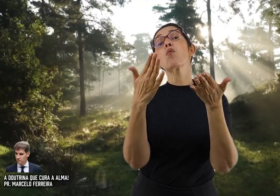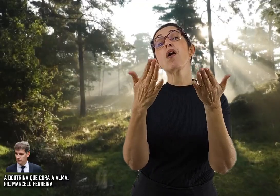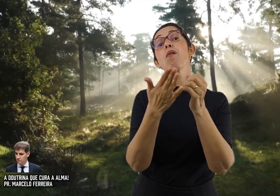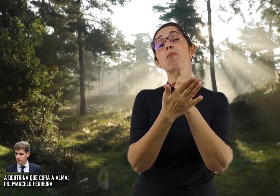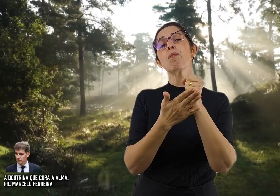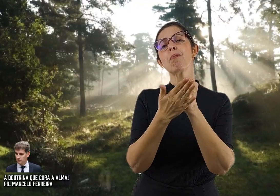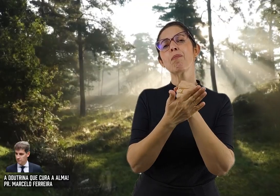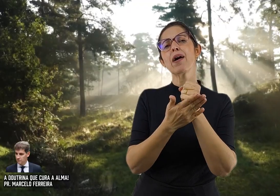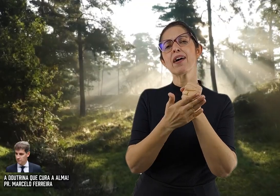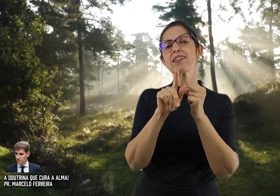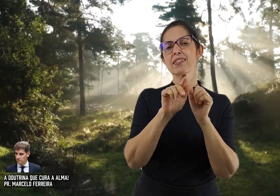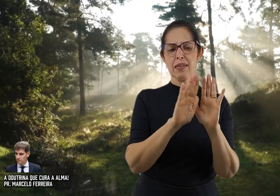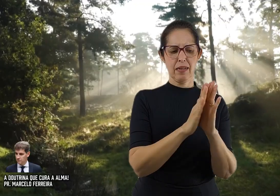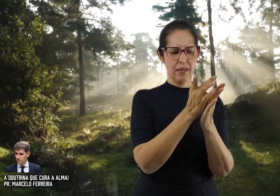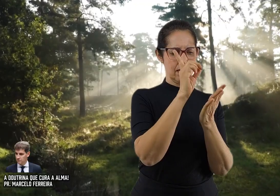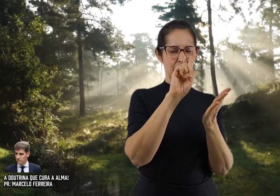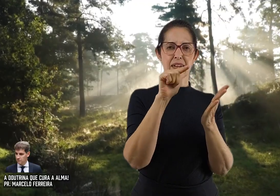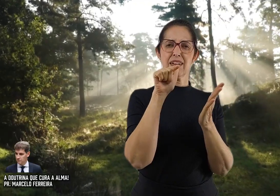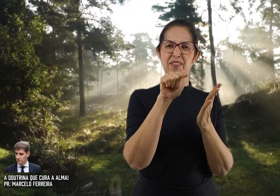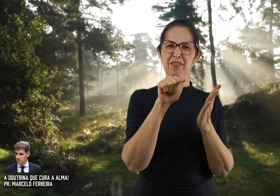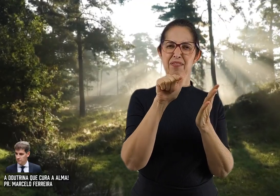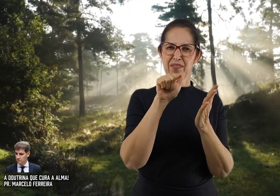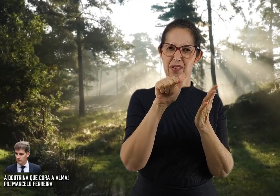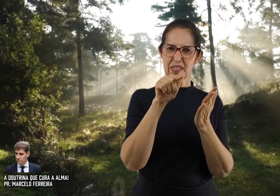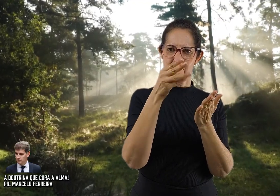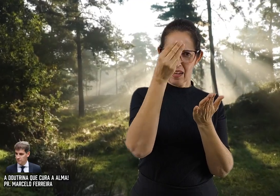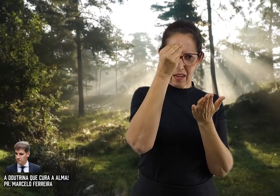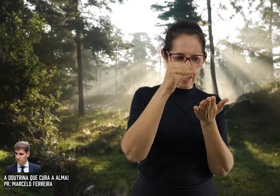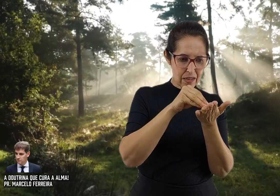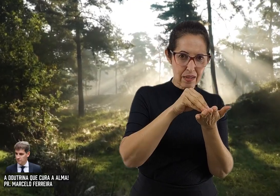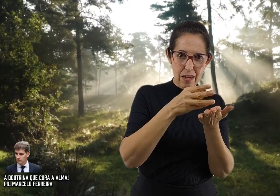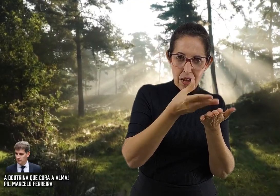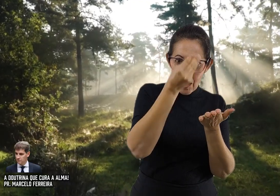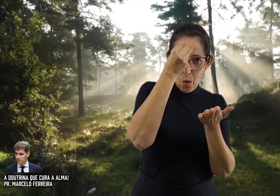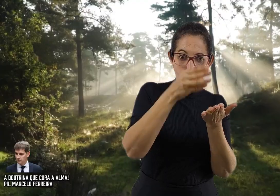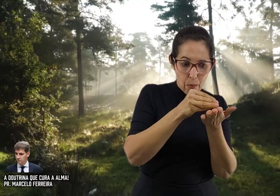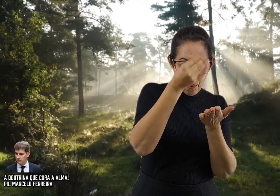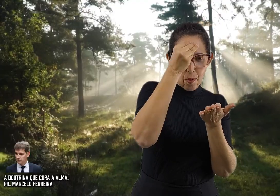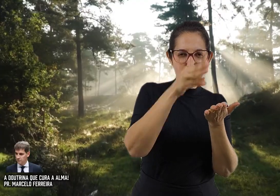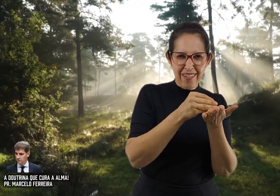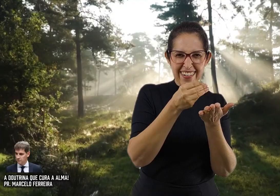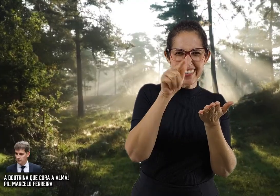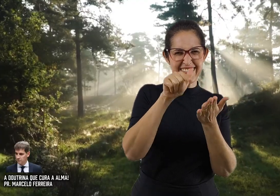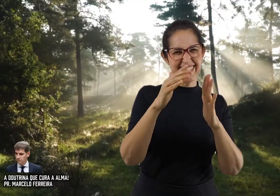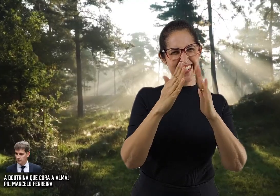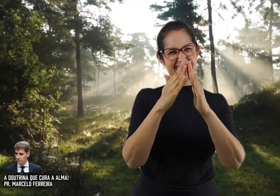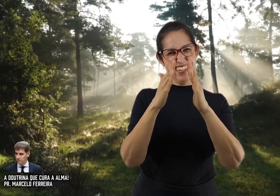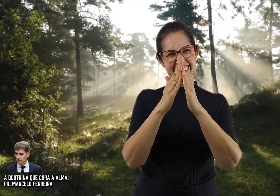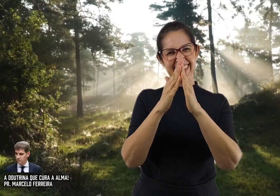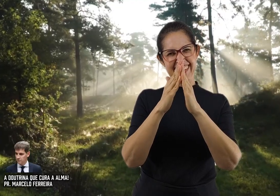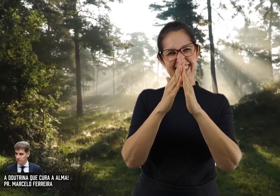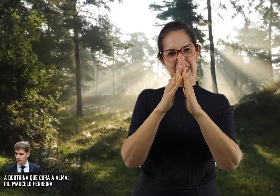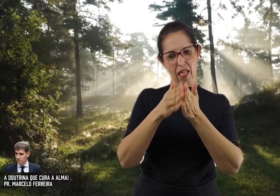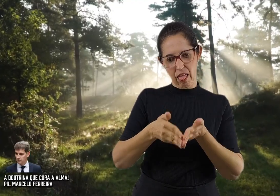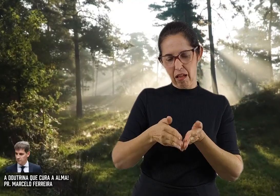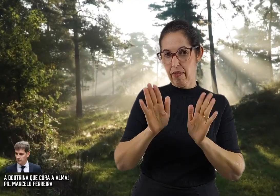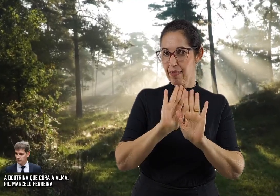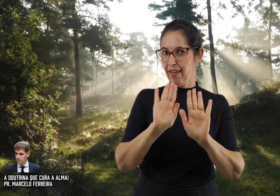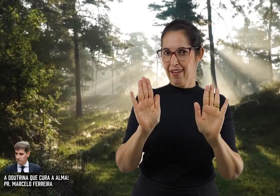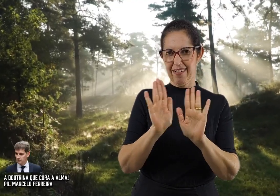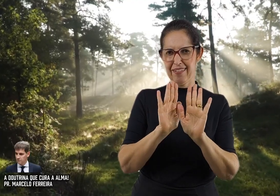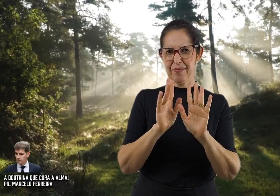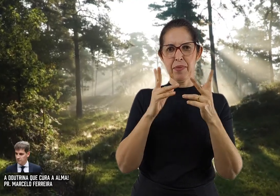doutrinas bíblicas. A sua casa nunca vai desabar. Você pega como o pastor Vitor de